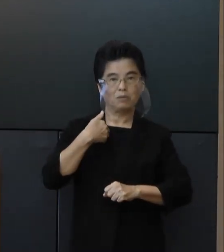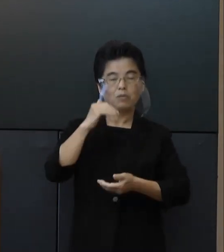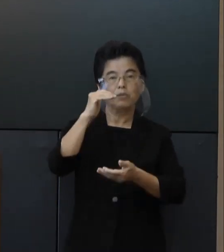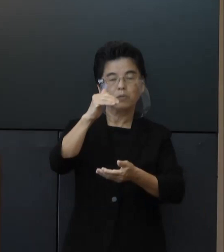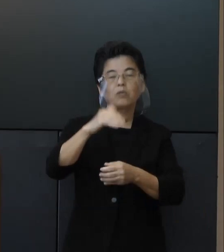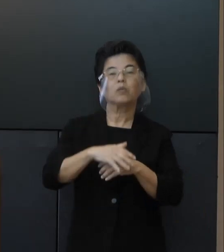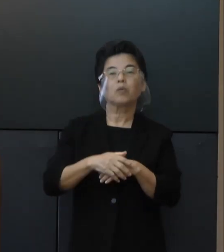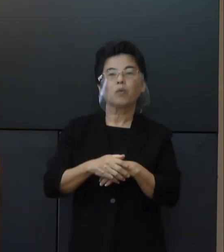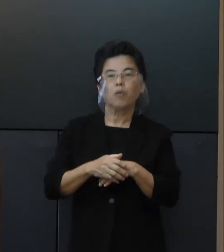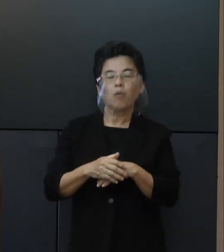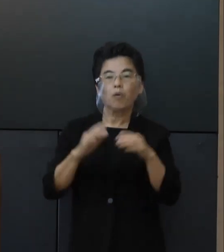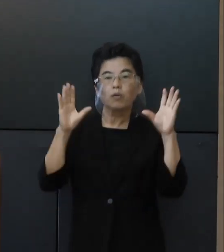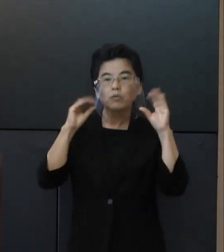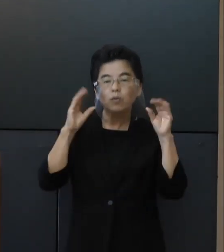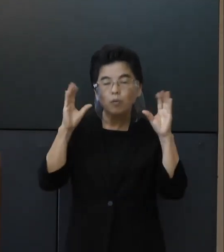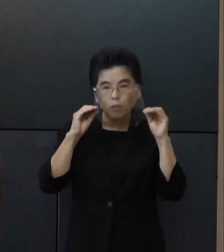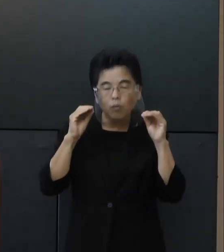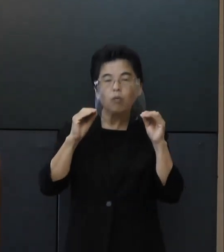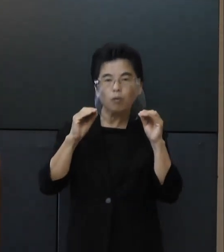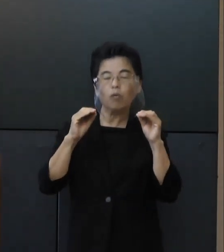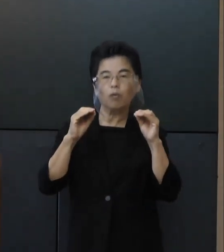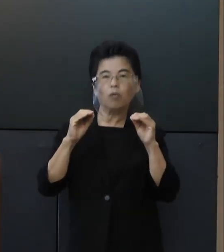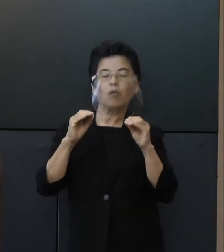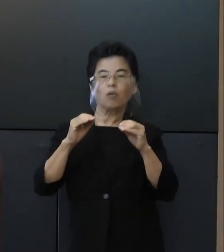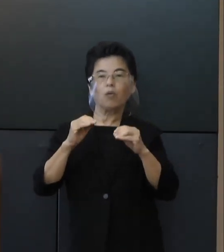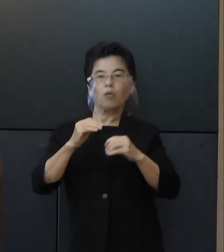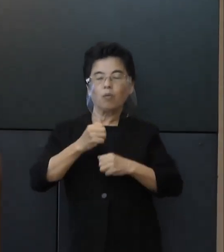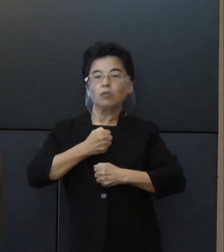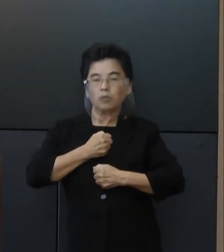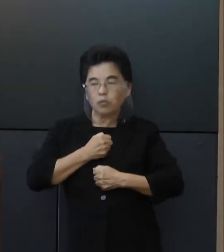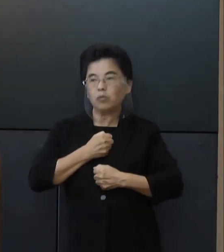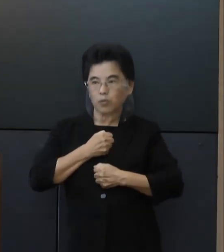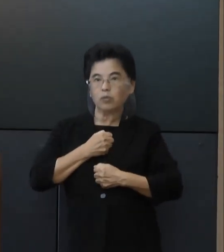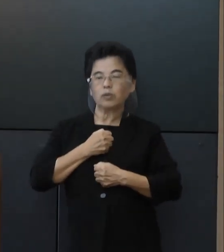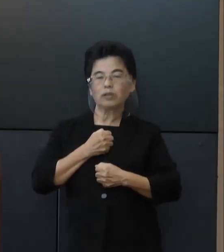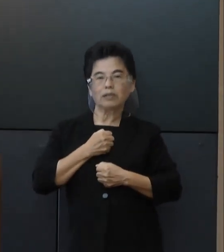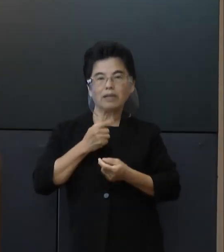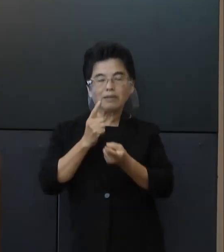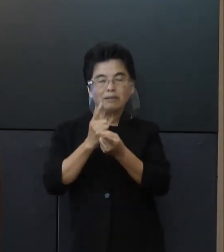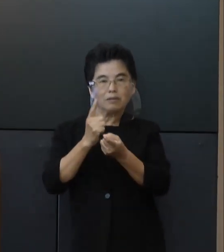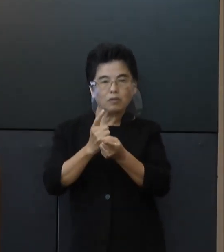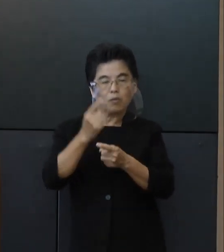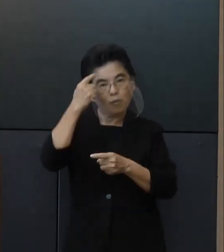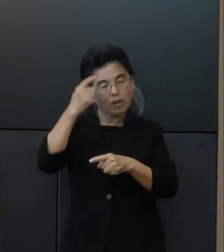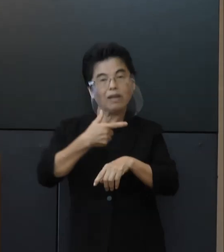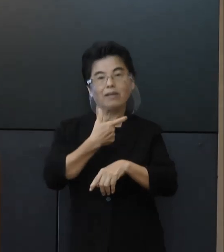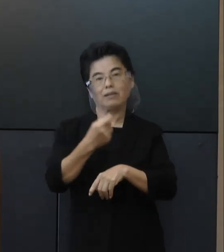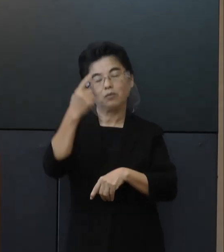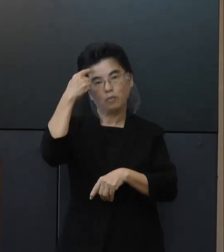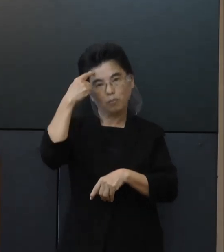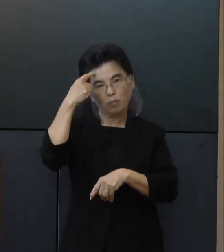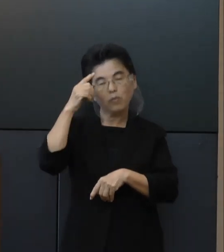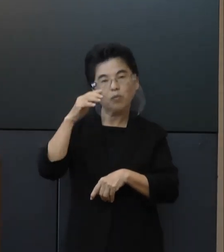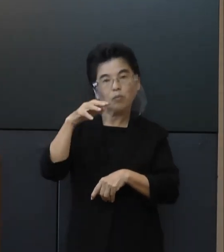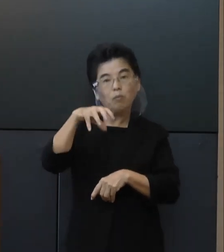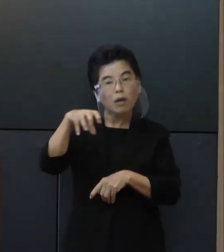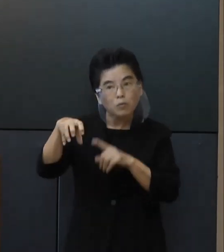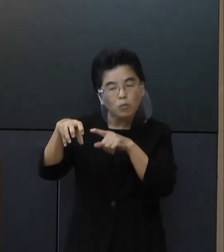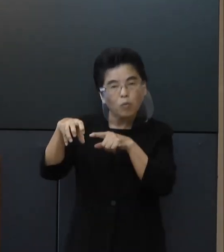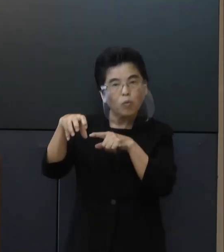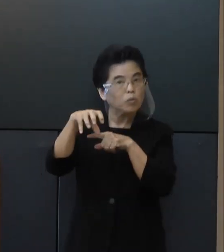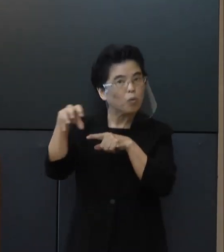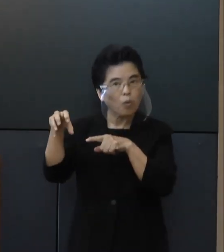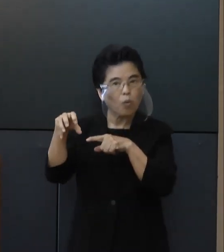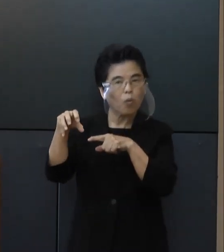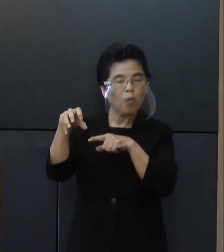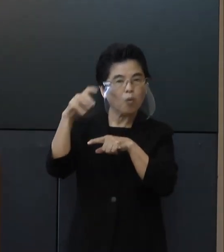ては、情報収集して緊急に対応をしていただきたいというところなんですが、これは具体的にどの地域についてどういう対応を、求